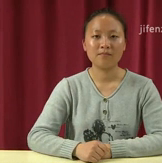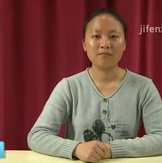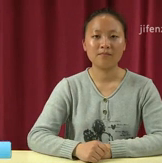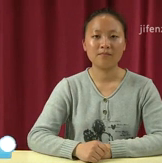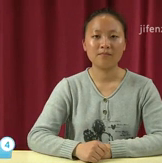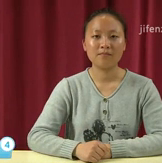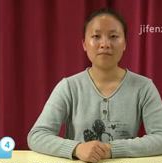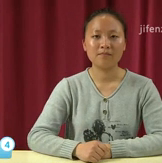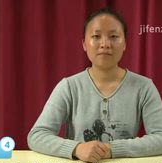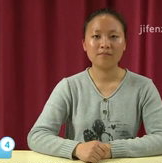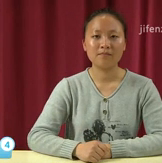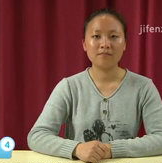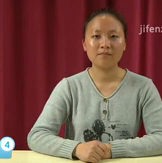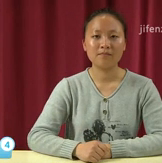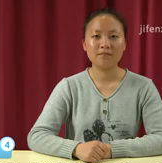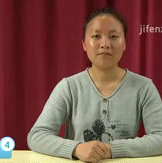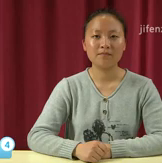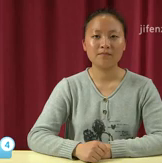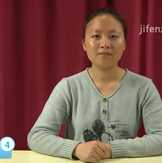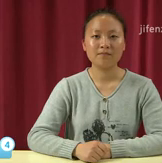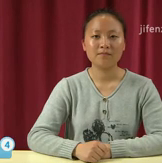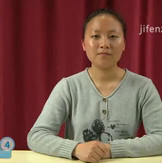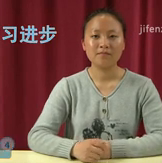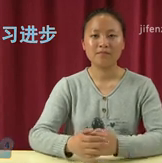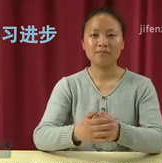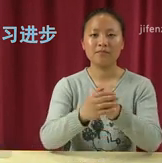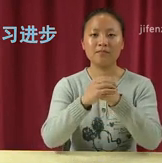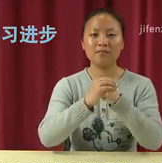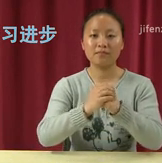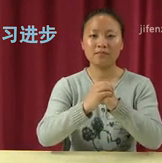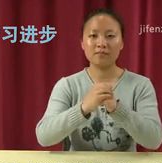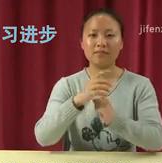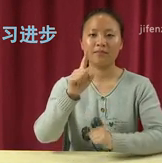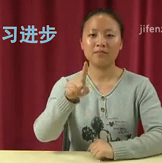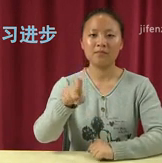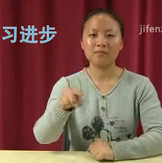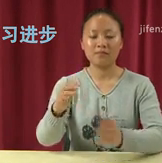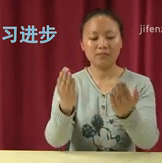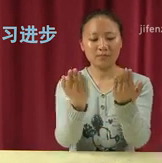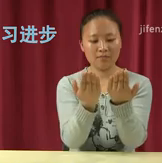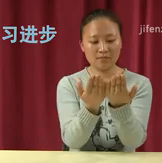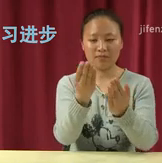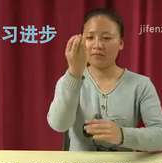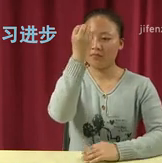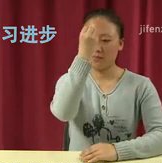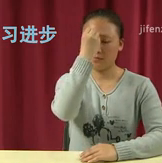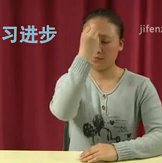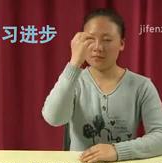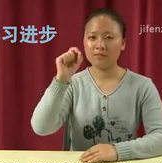第四步，把三个动作连起来做一遍，祝你学习进